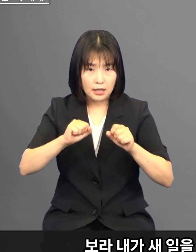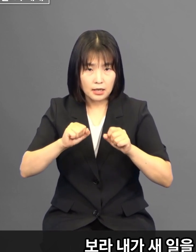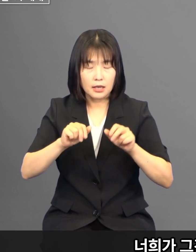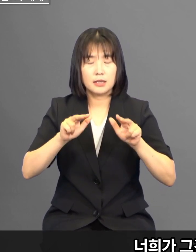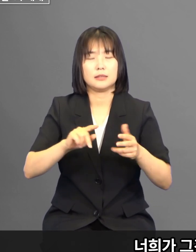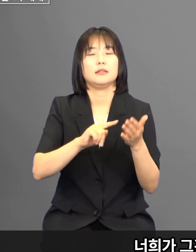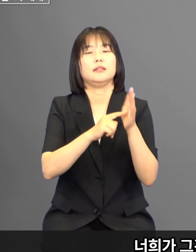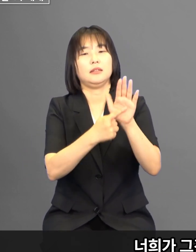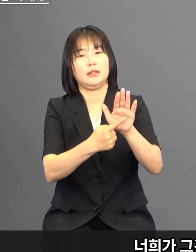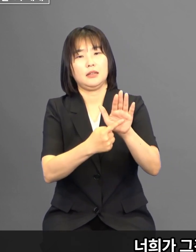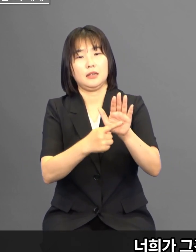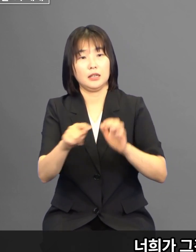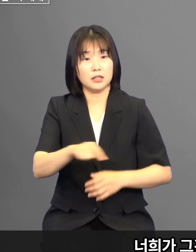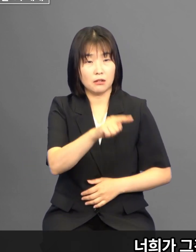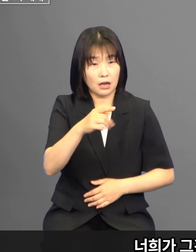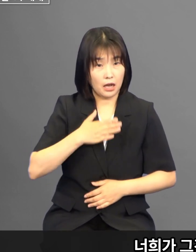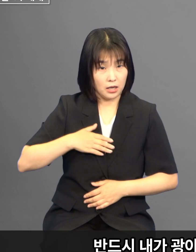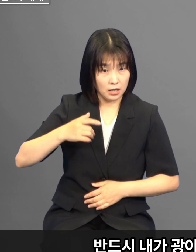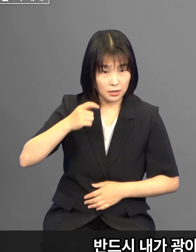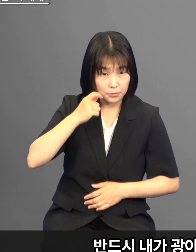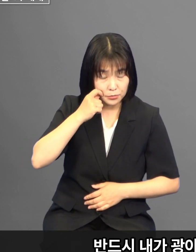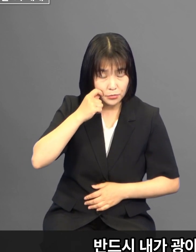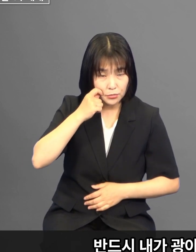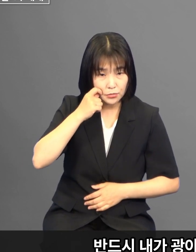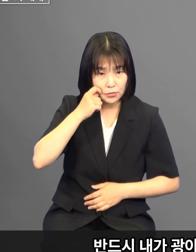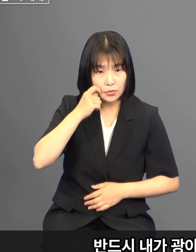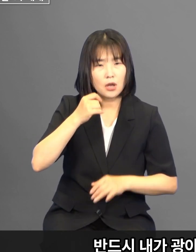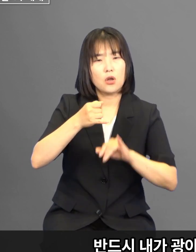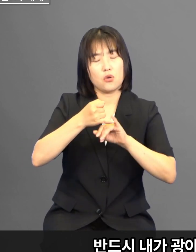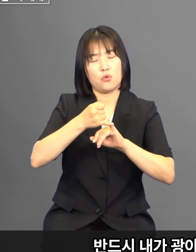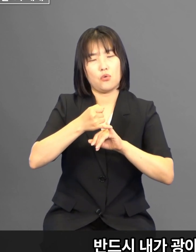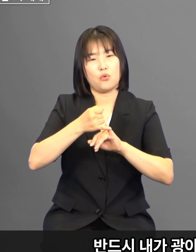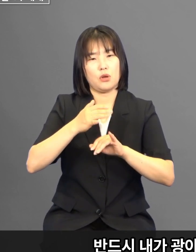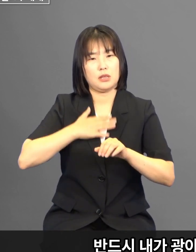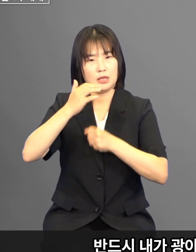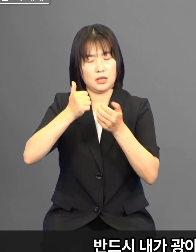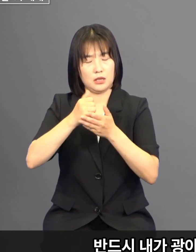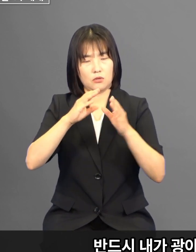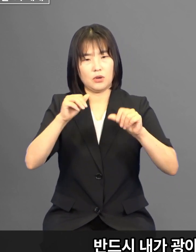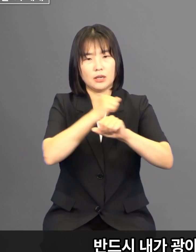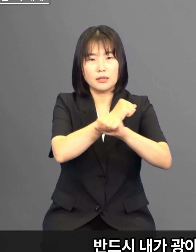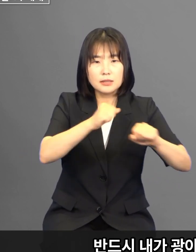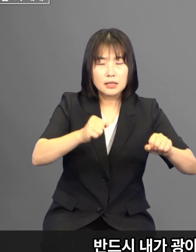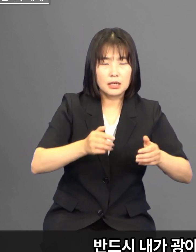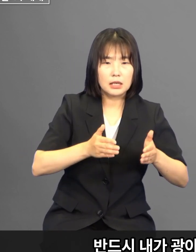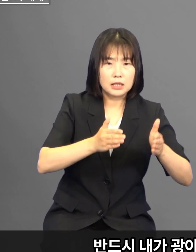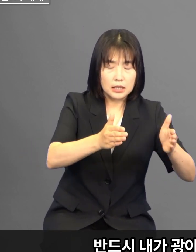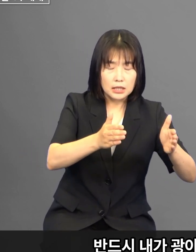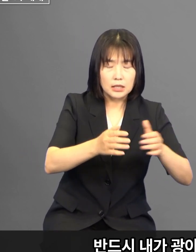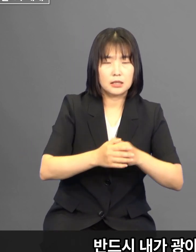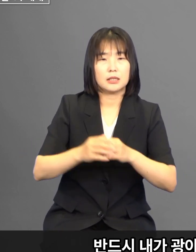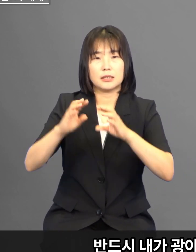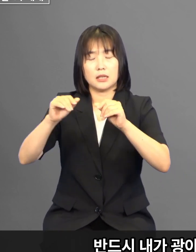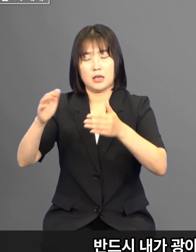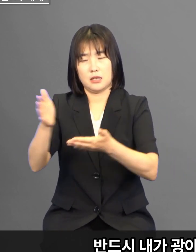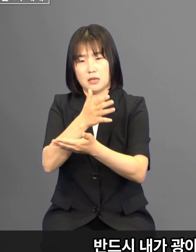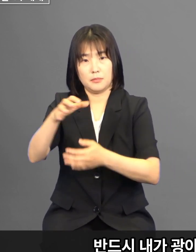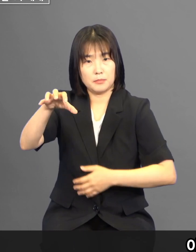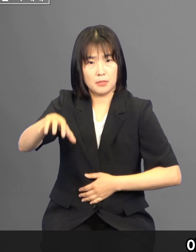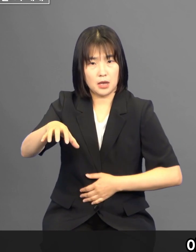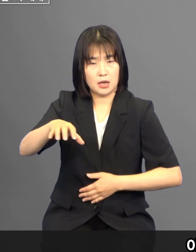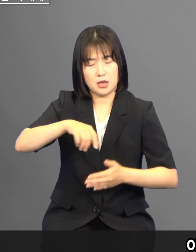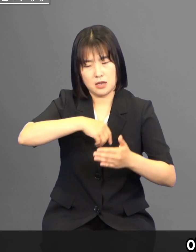것이라. 너희가 그것을 알지 못하겠느냐? 반드시 내가 광야의 길을 사막에 강을